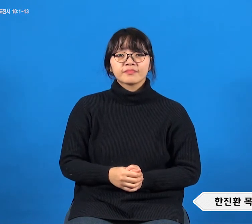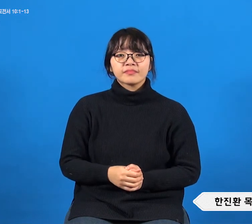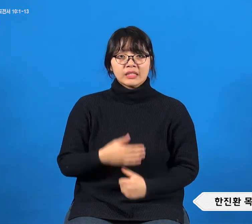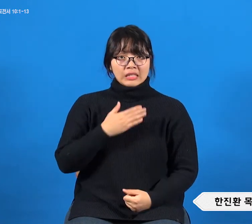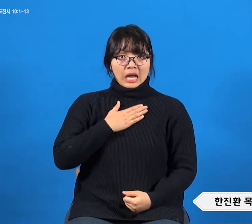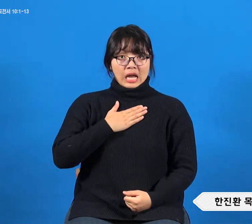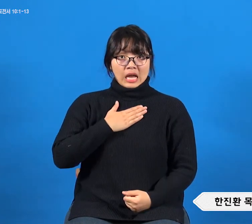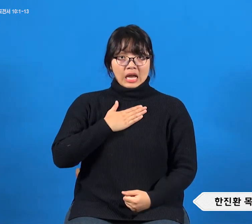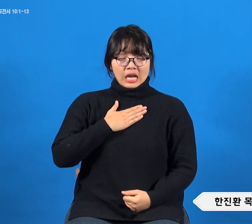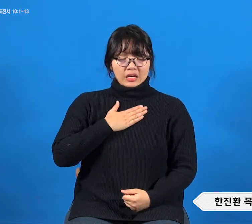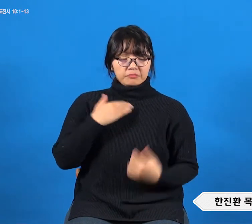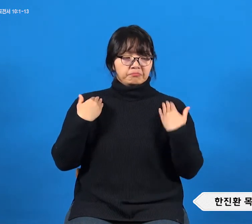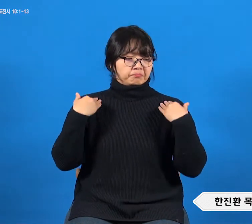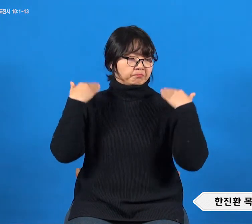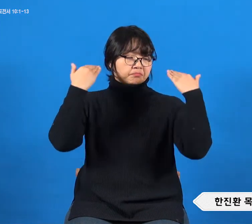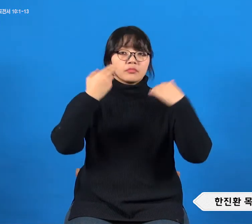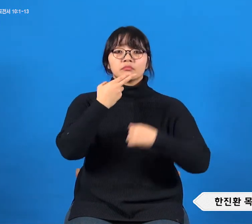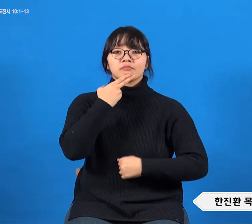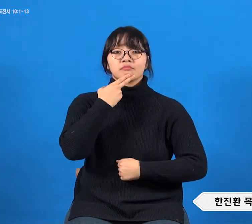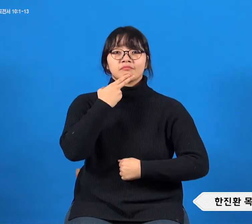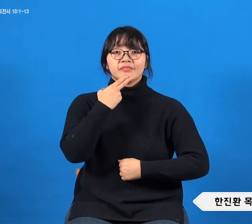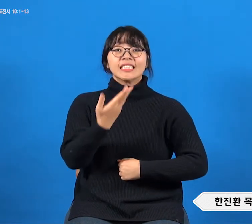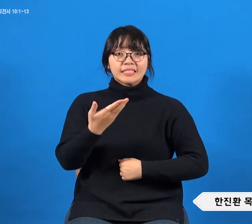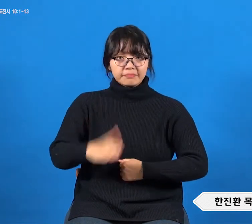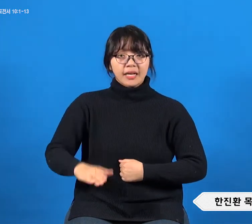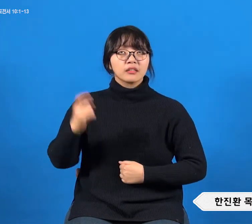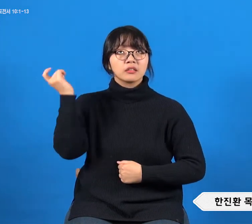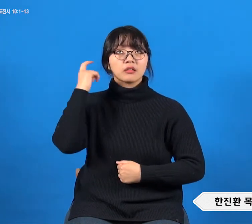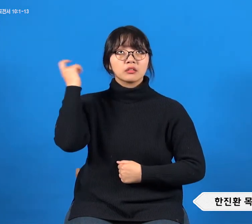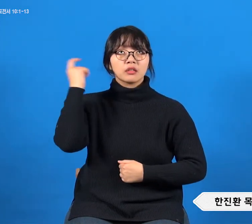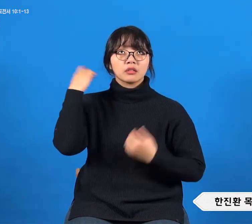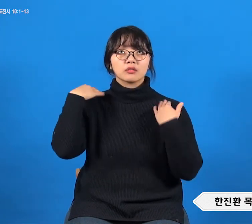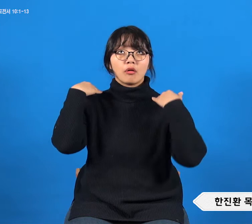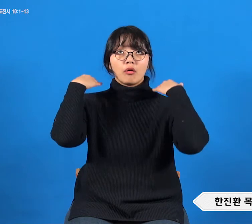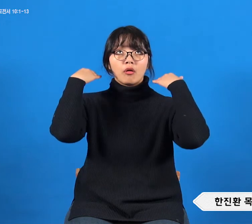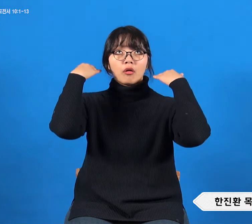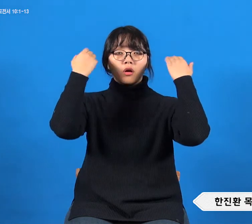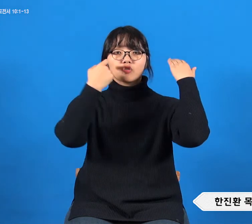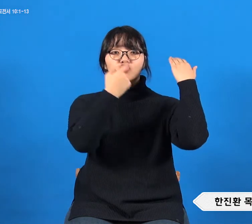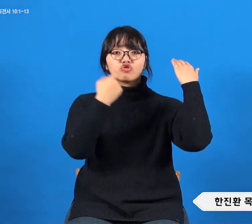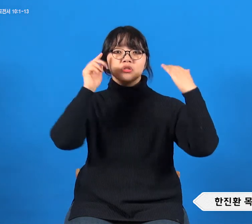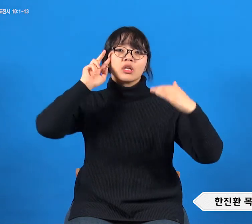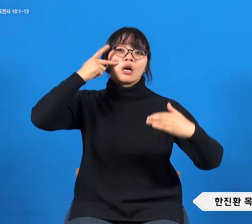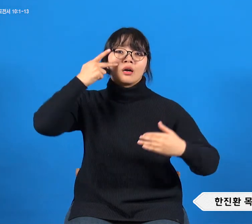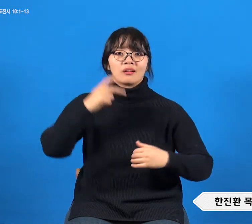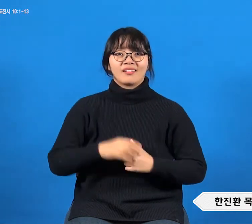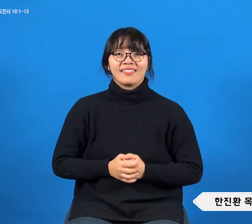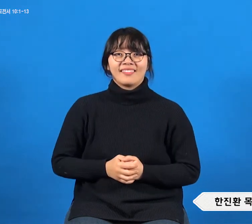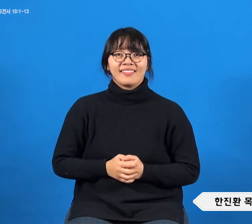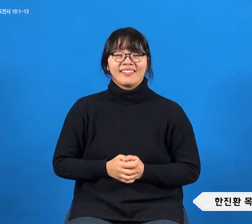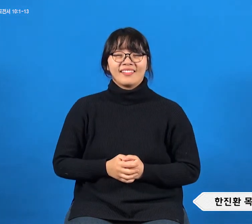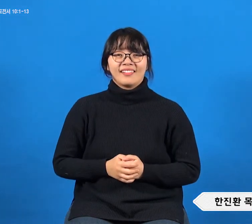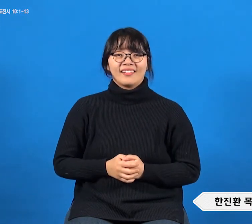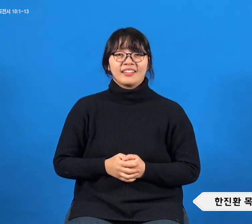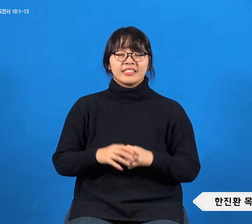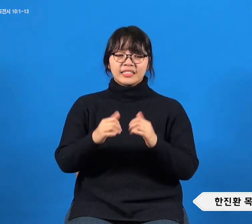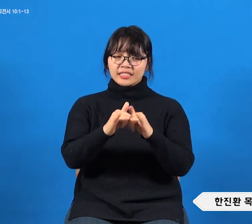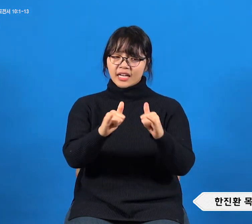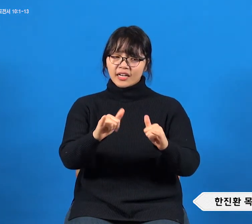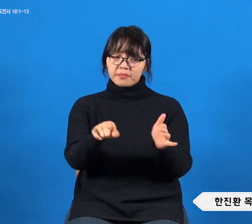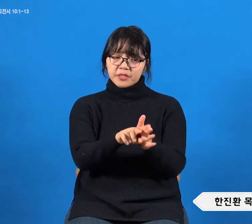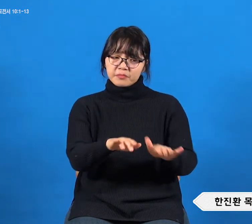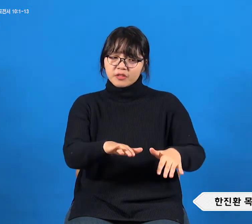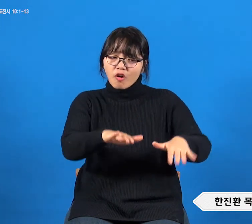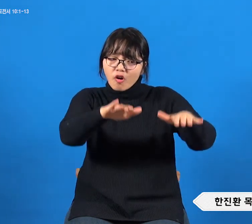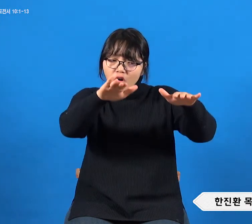자기는 별로 성숙하지도 못했으면서 성숙한 채 하기 때문입니다. 우리가 언제 성숙해질 수